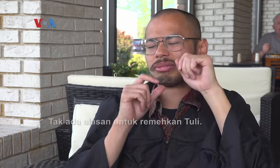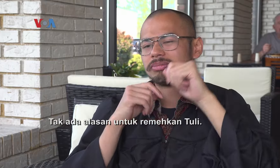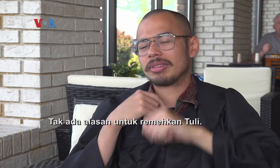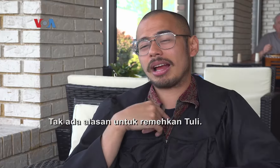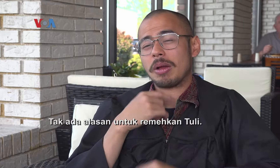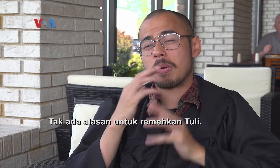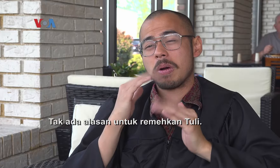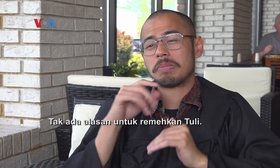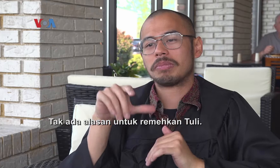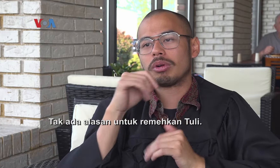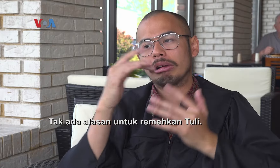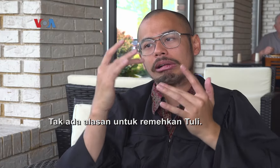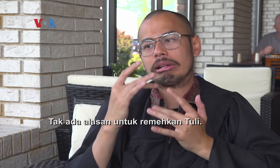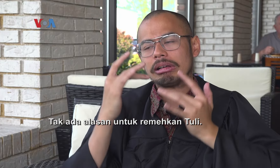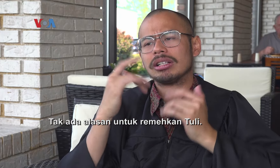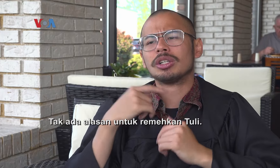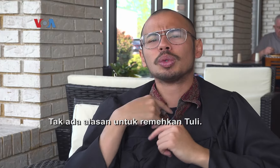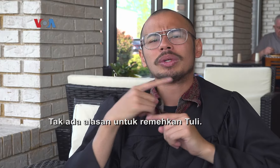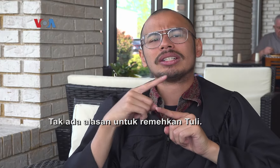benar.